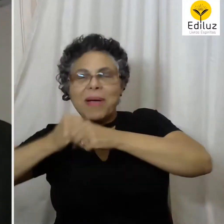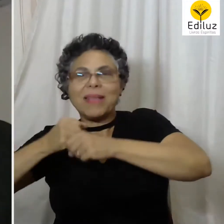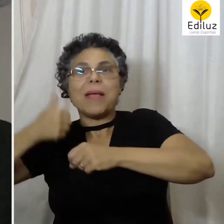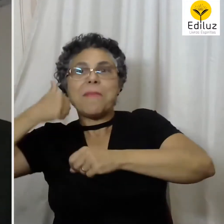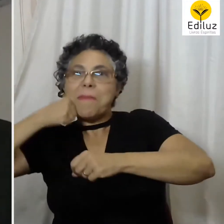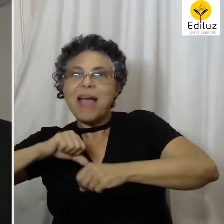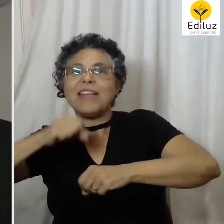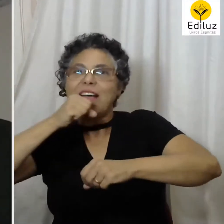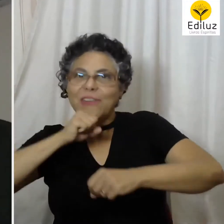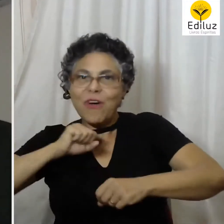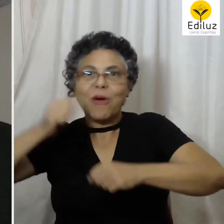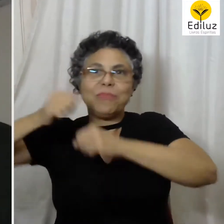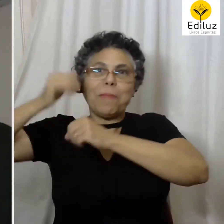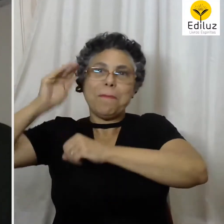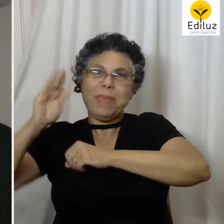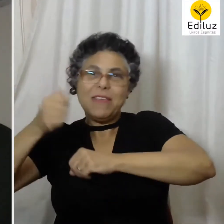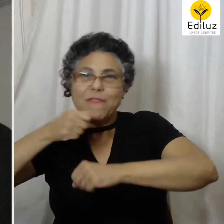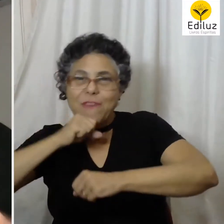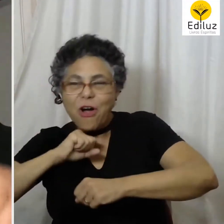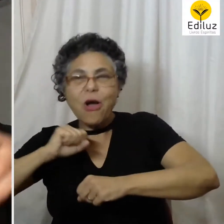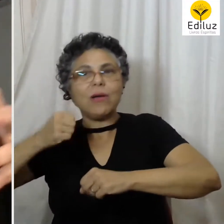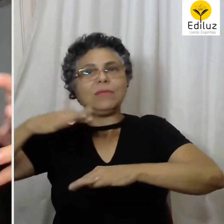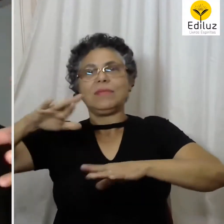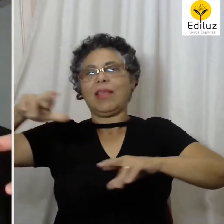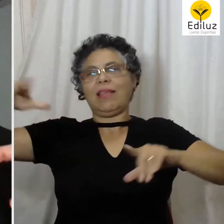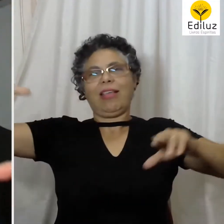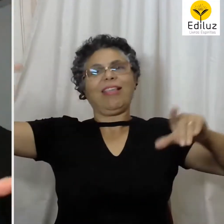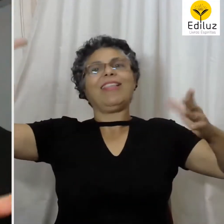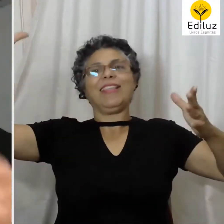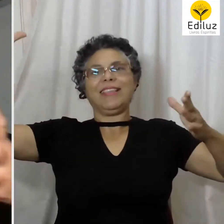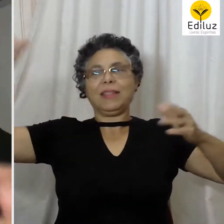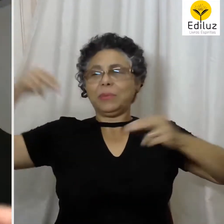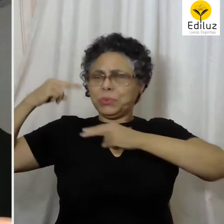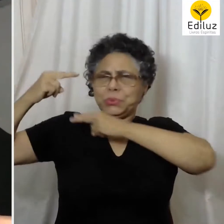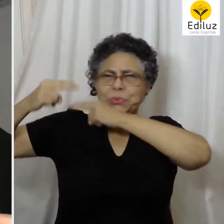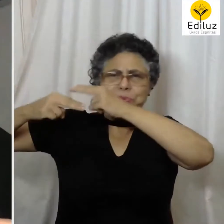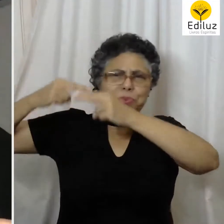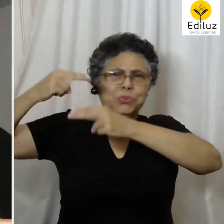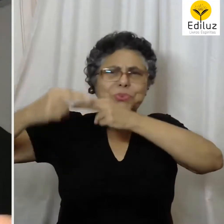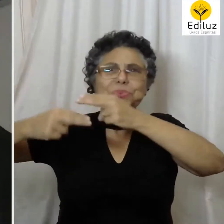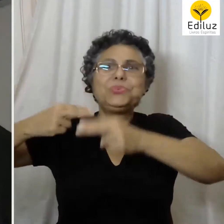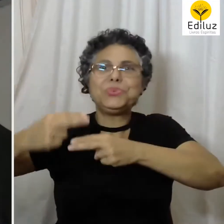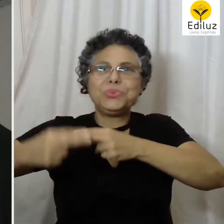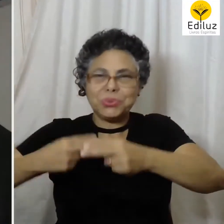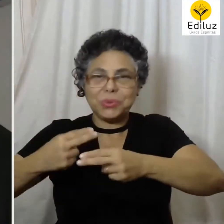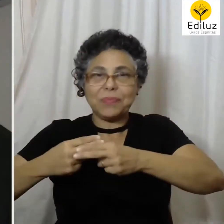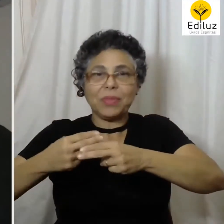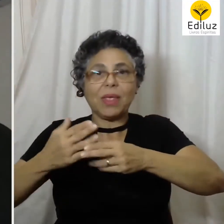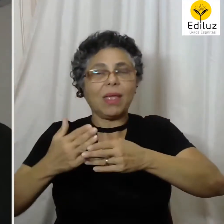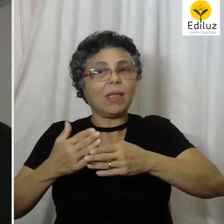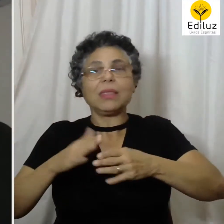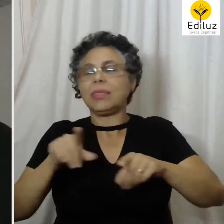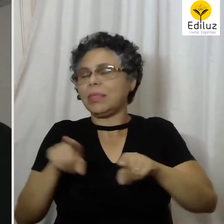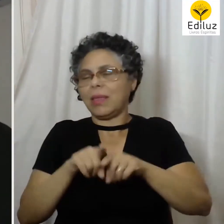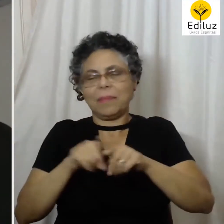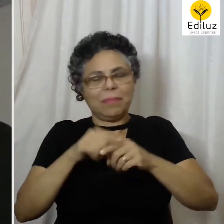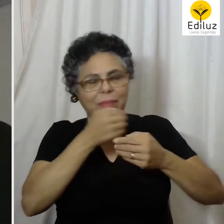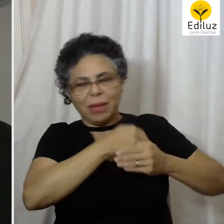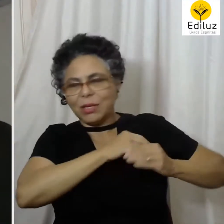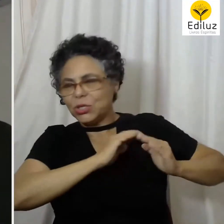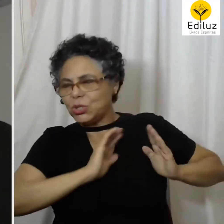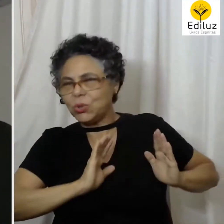gerou esse filho, né? Então, é um componente muito amplo, que também a veneranda não traz